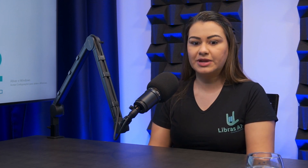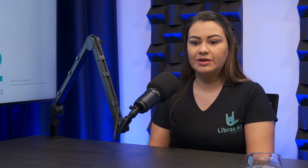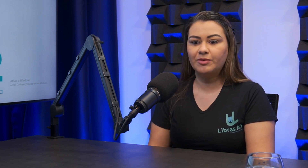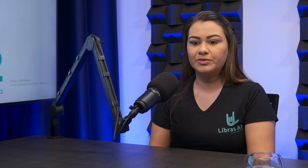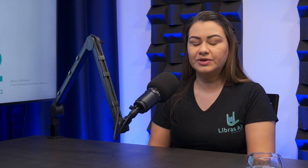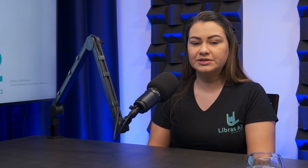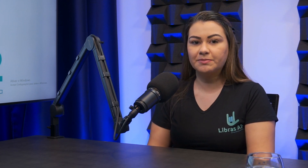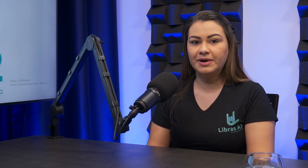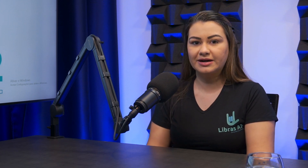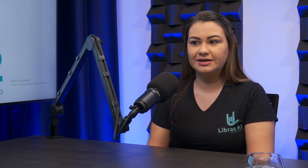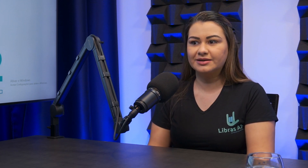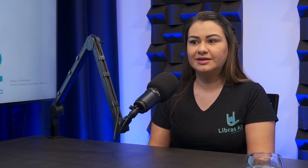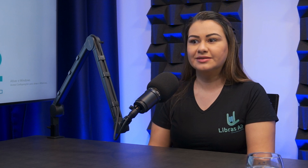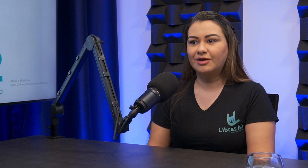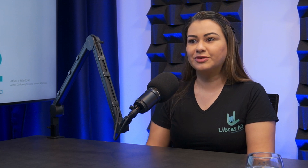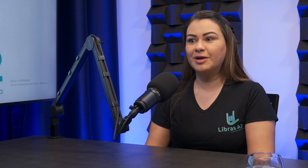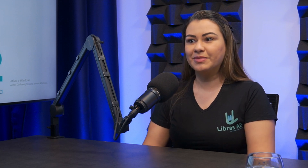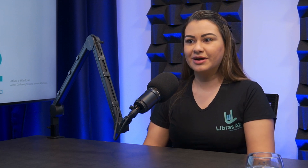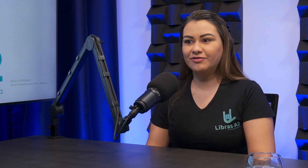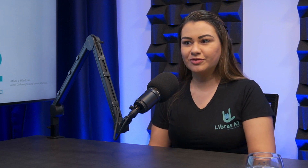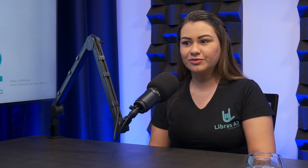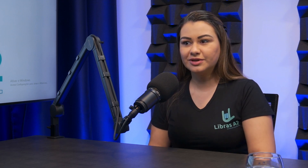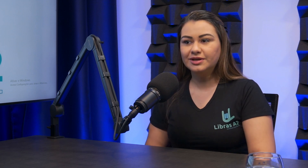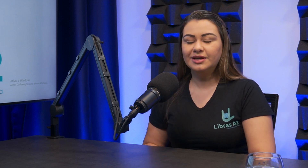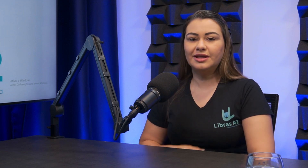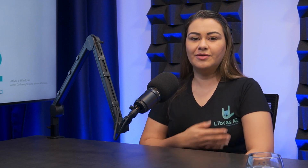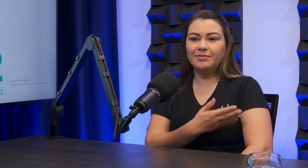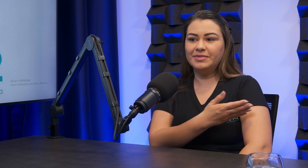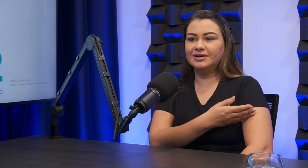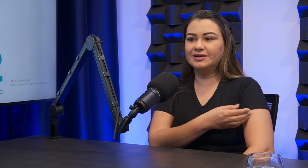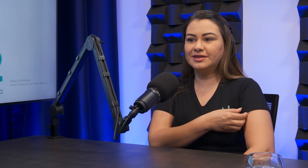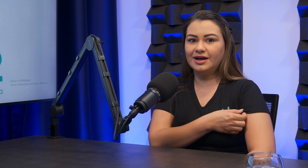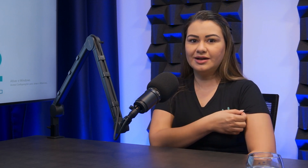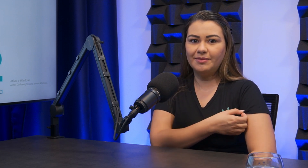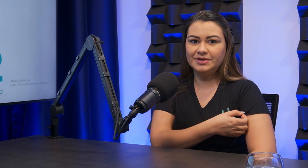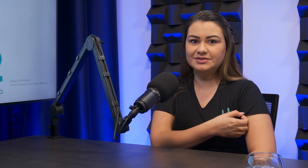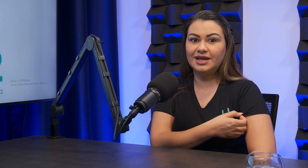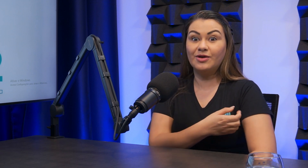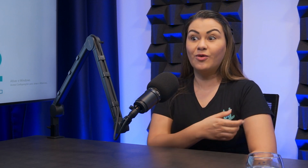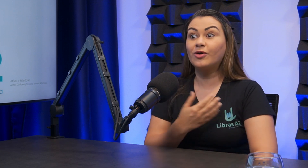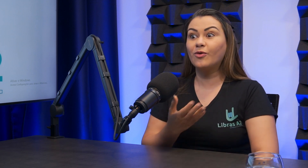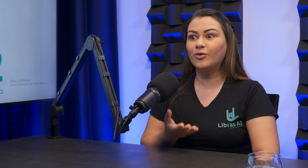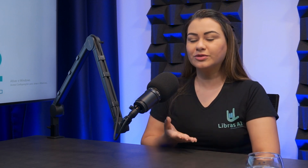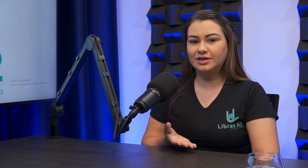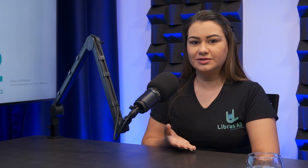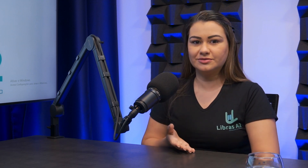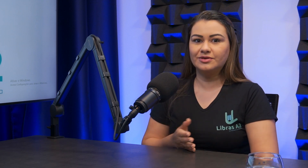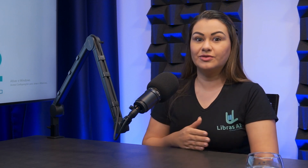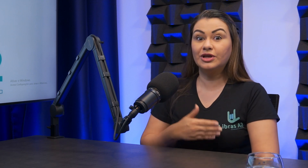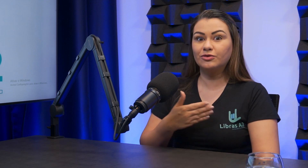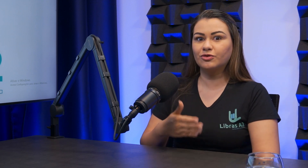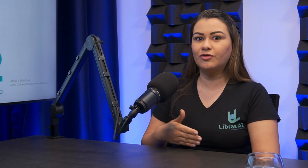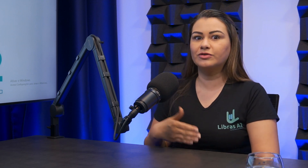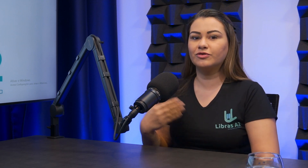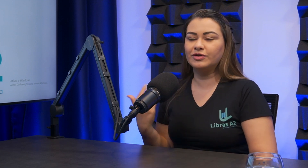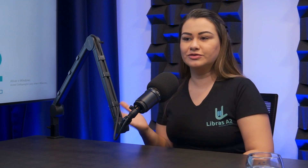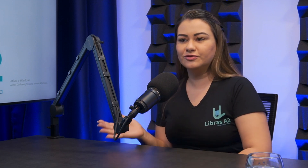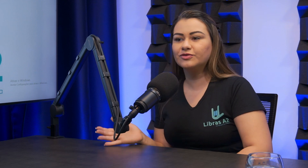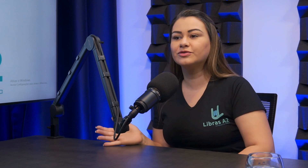língua portuguesa, manga, tá? Eu tenho a manga fruta, tenho a manga da camisa. E aí, qual que é o contexto? O que eu tô falando? Tô falando de fruta?